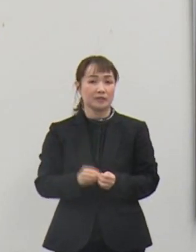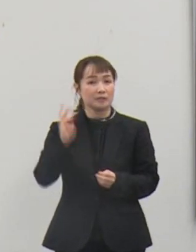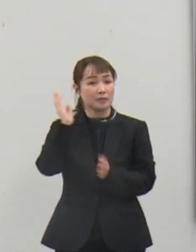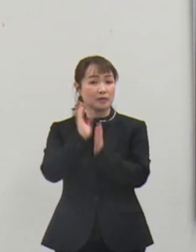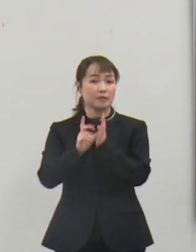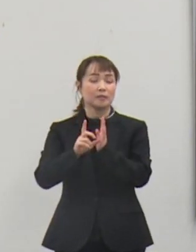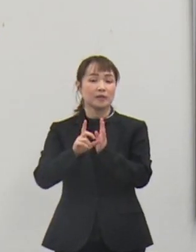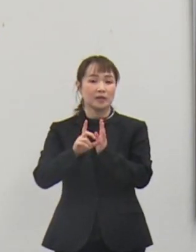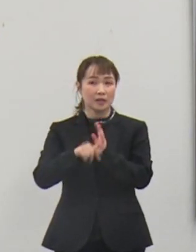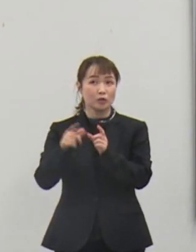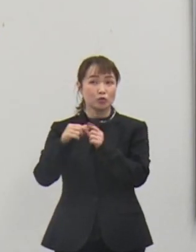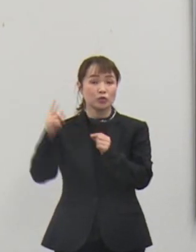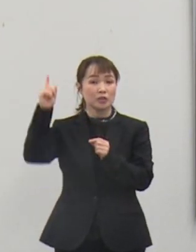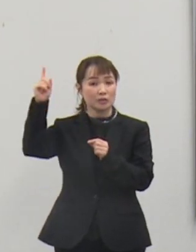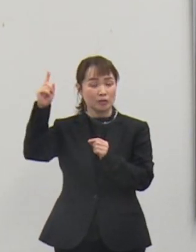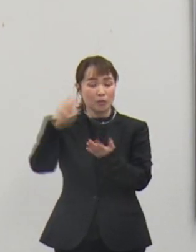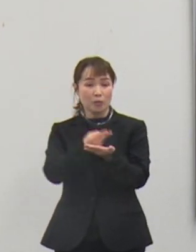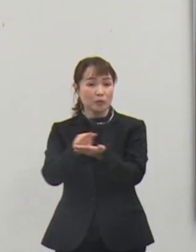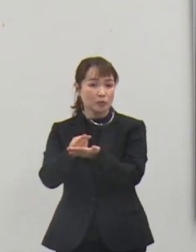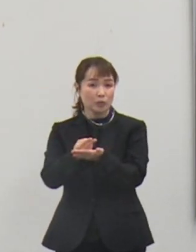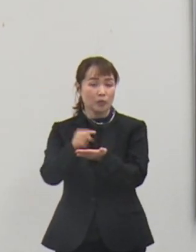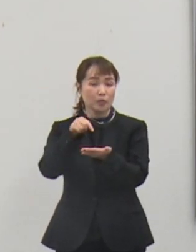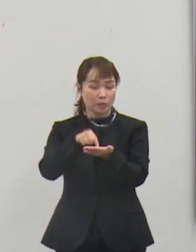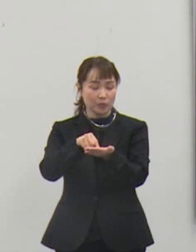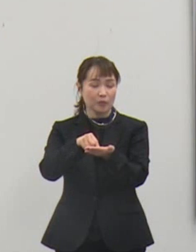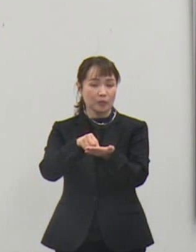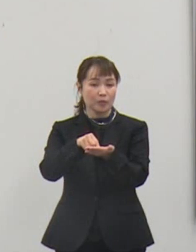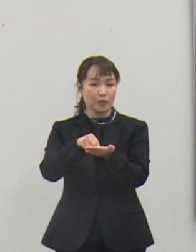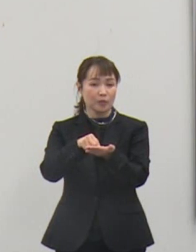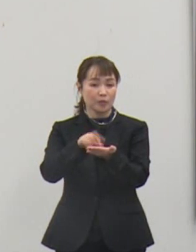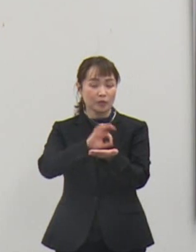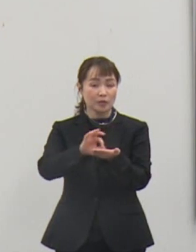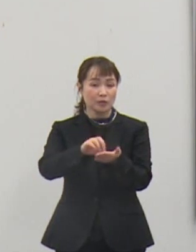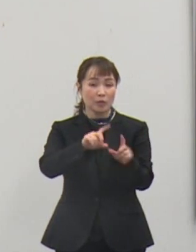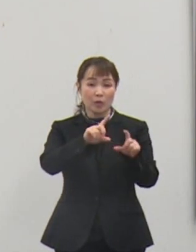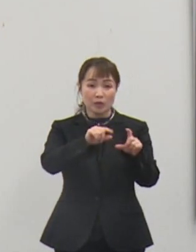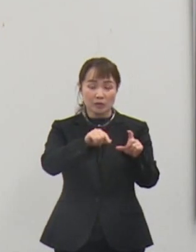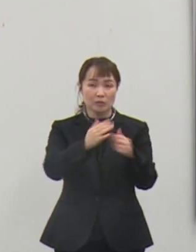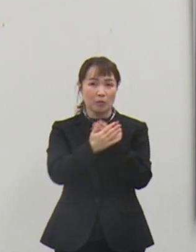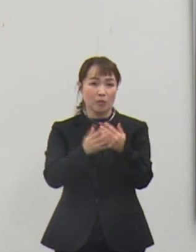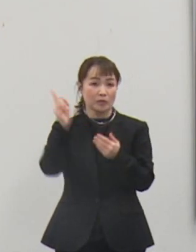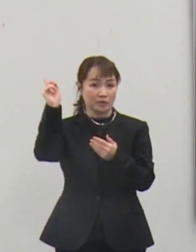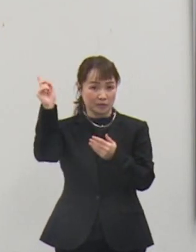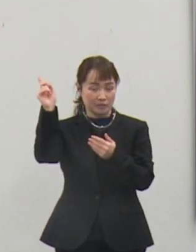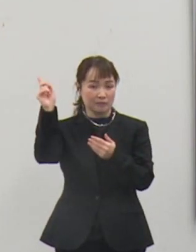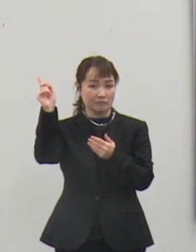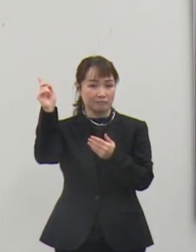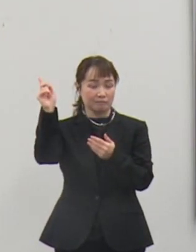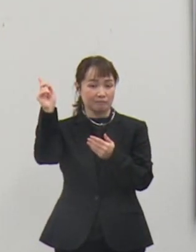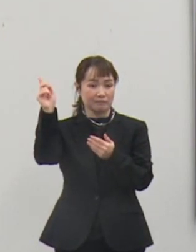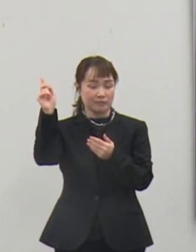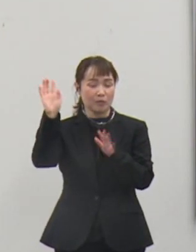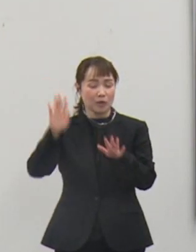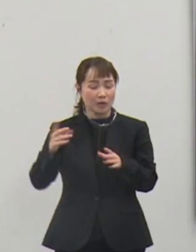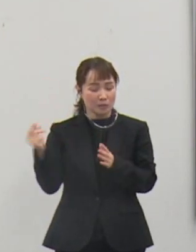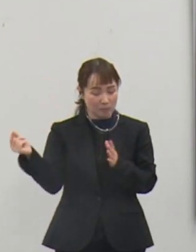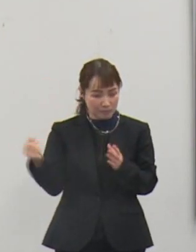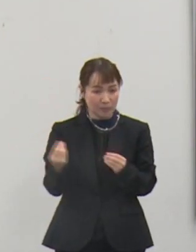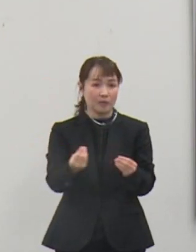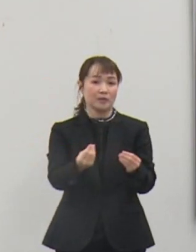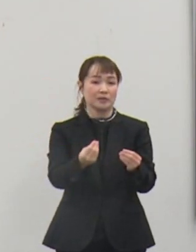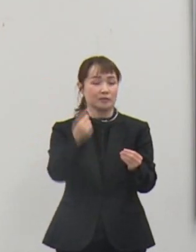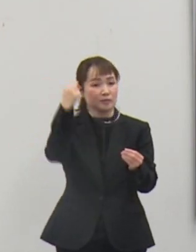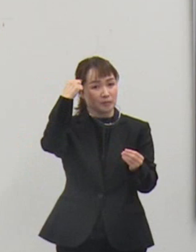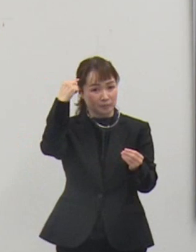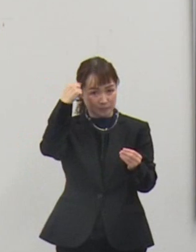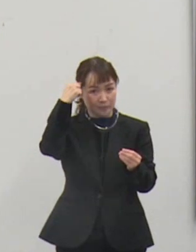としては国の今回病床の使用率のところを重視しつつということはこれまでも行ってきているという